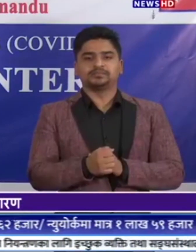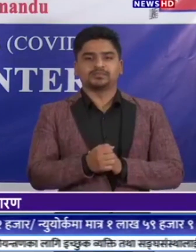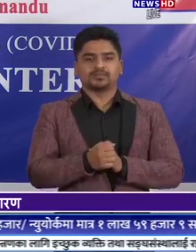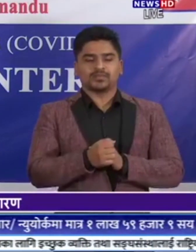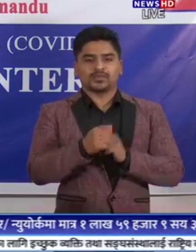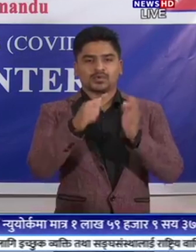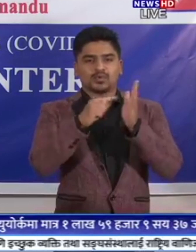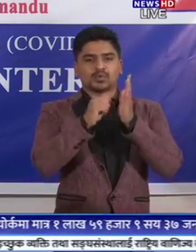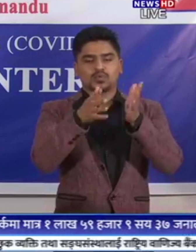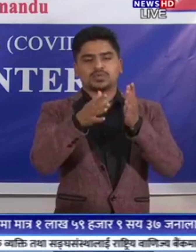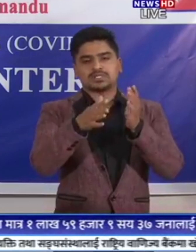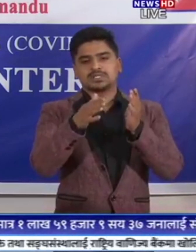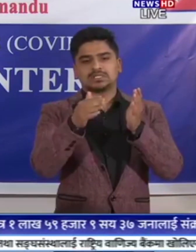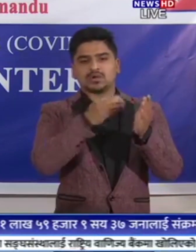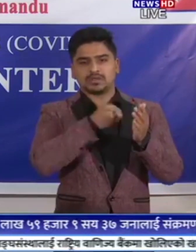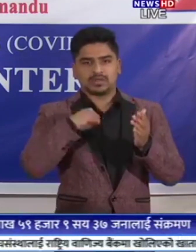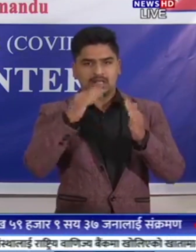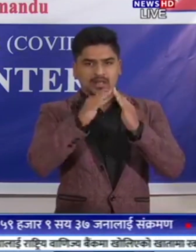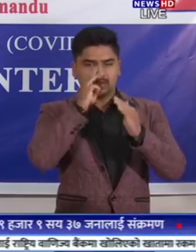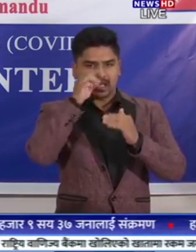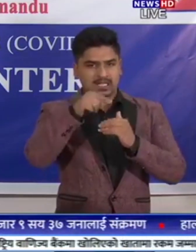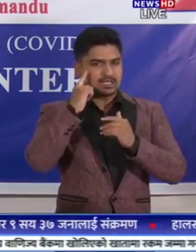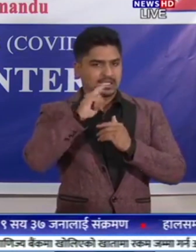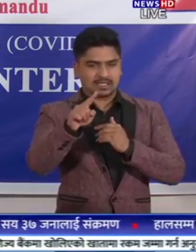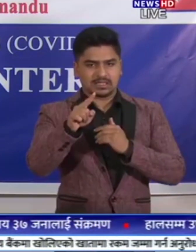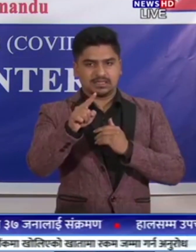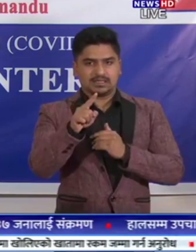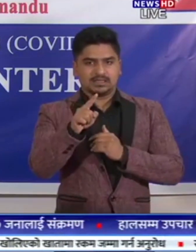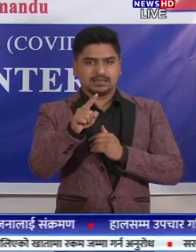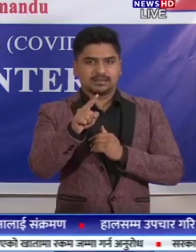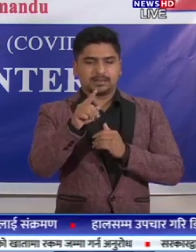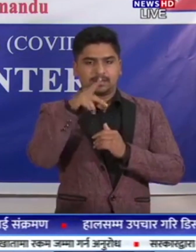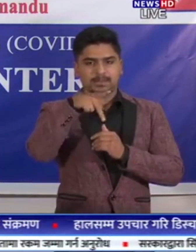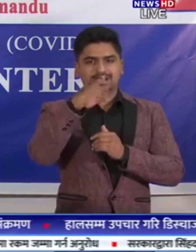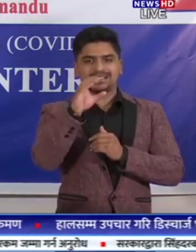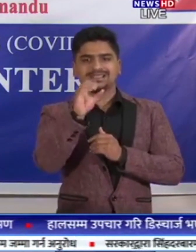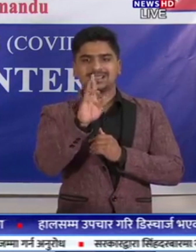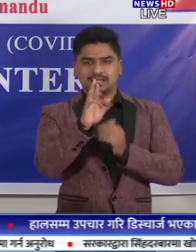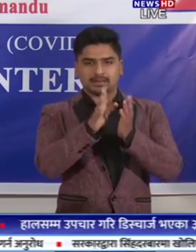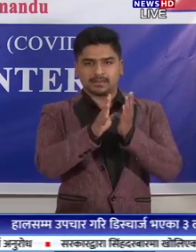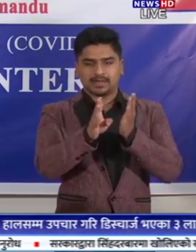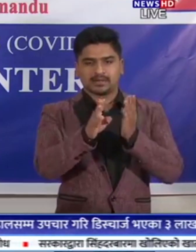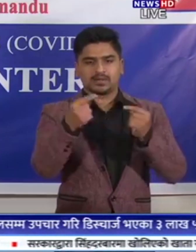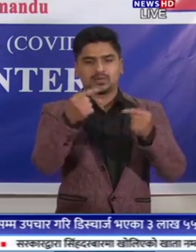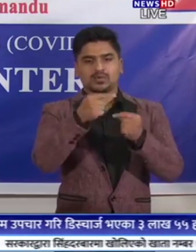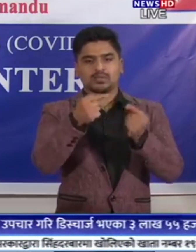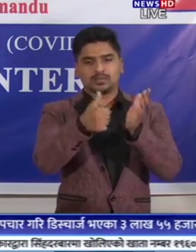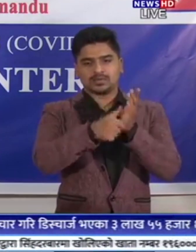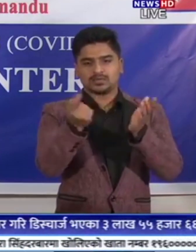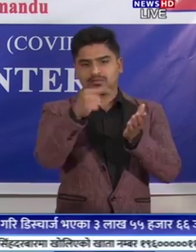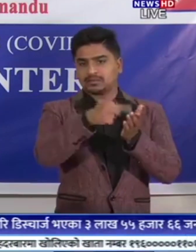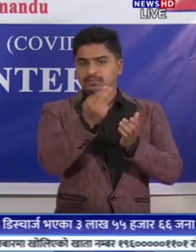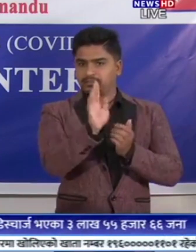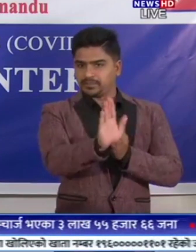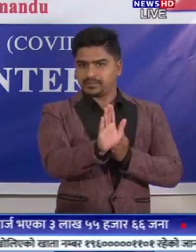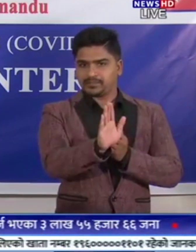कोशी अस्पताल मा आज देखी ये PCR बाट नमुना परिक्षेन शुरू बहेको